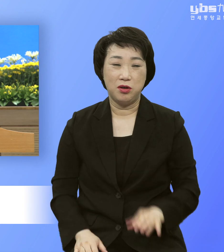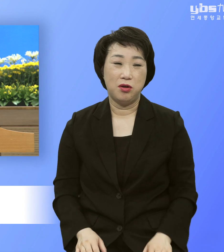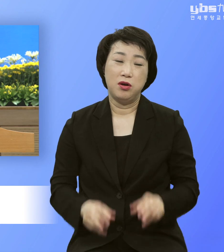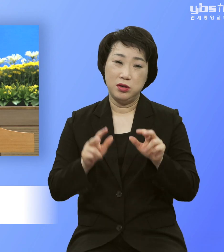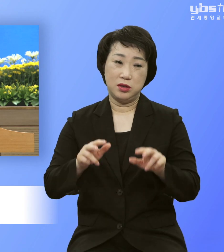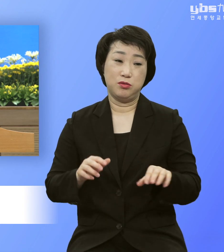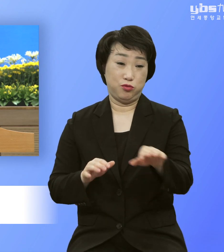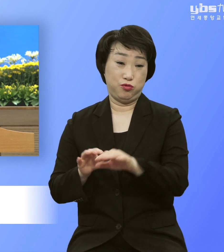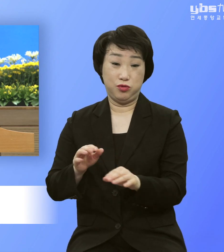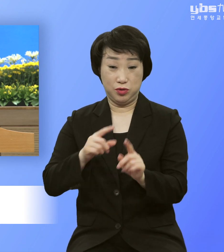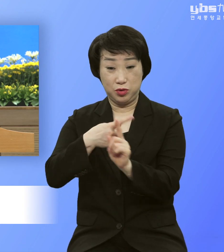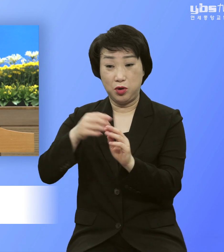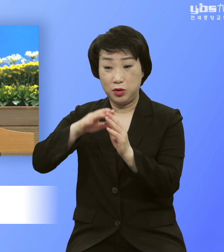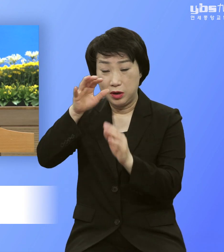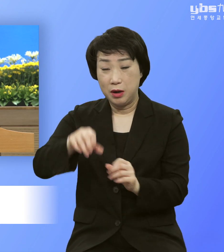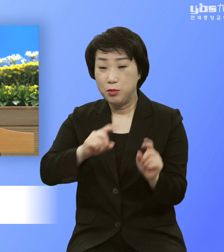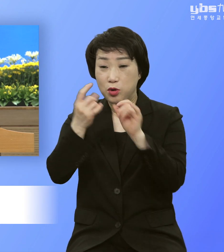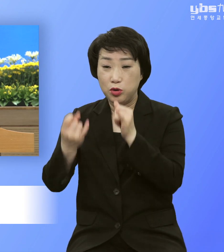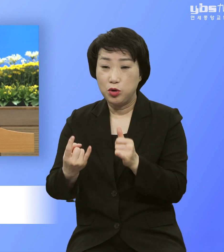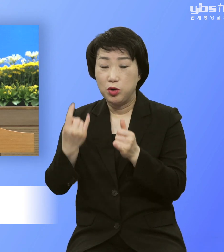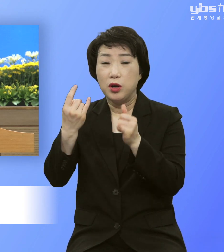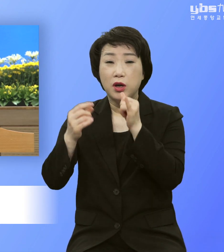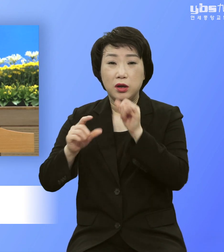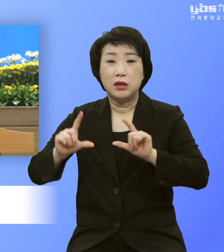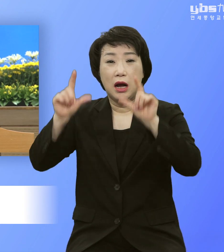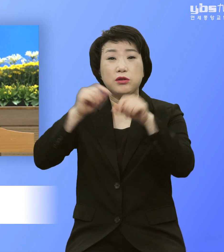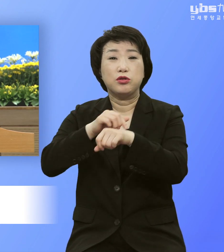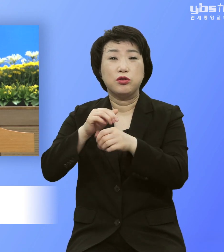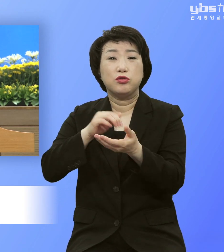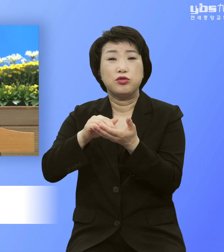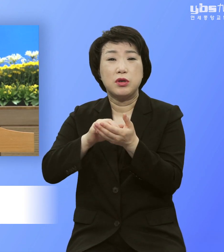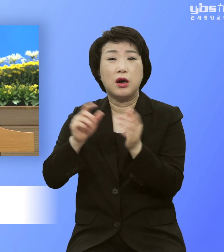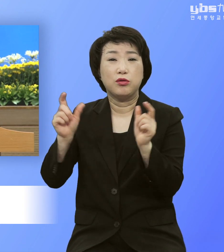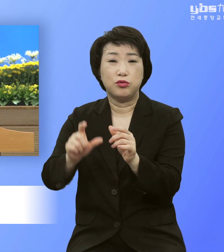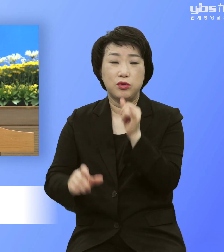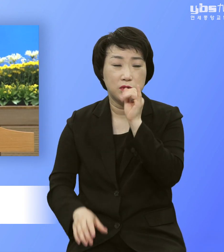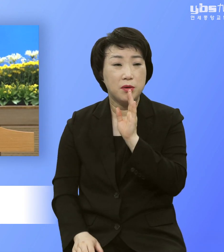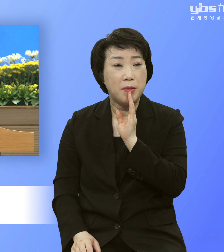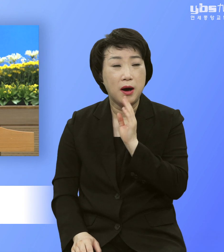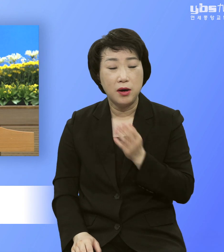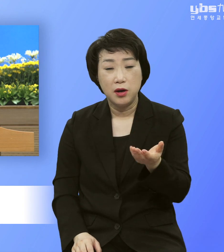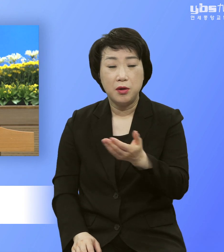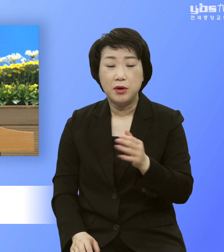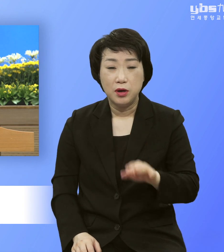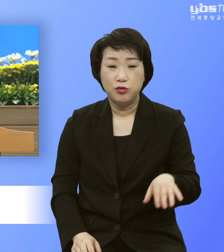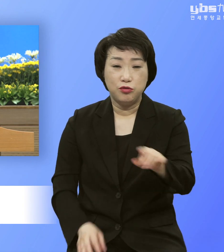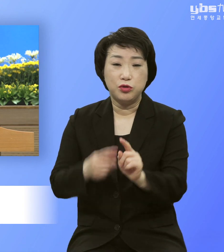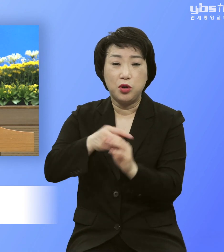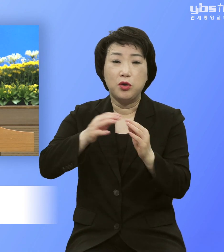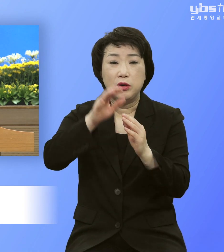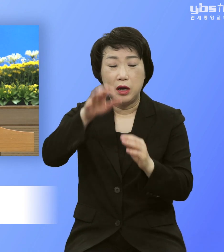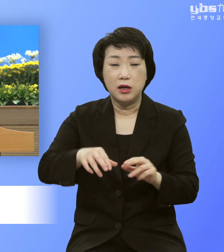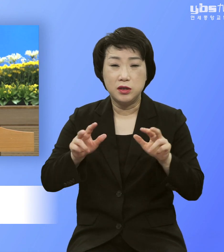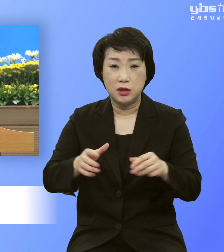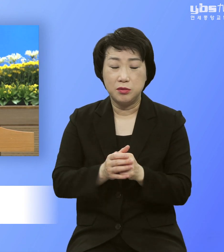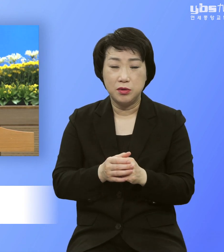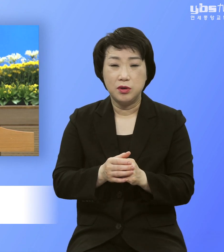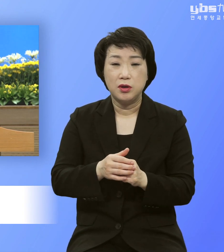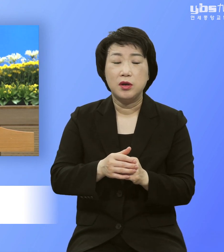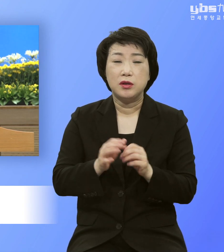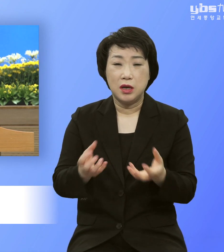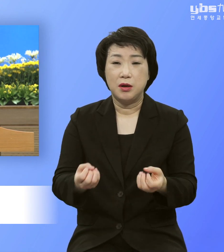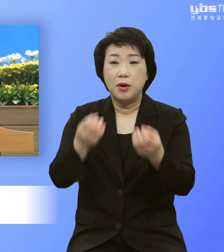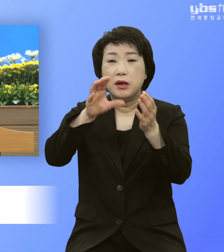좀 부흥의 날짜도 줄었지. 지금 몇 번이지? 우리는 절기 때밖에 안 해.